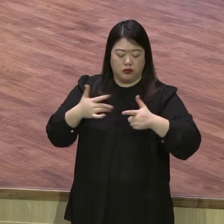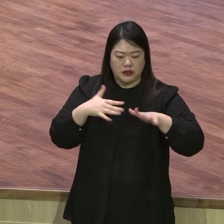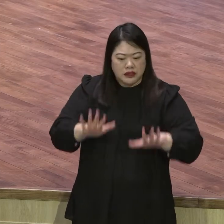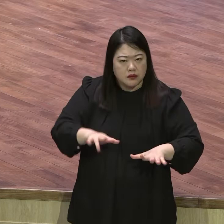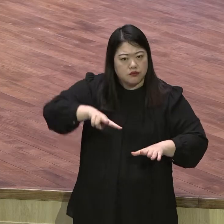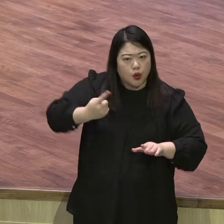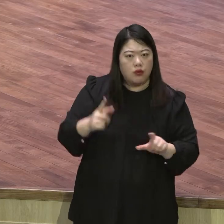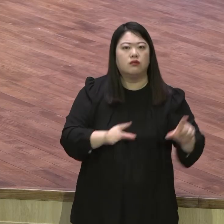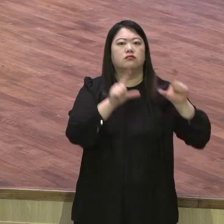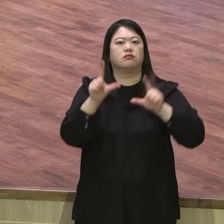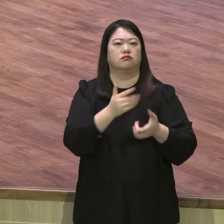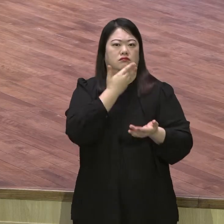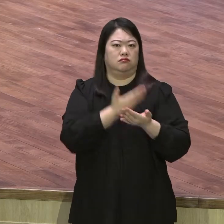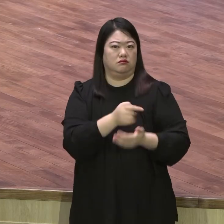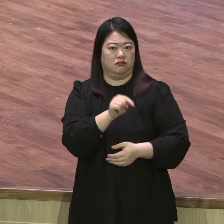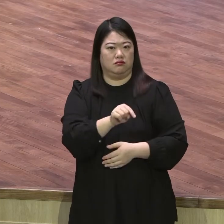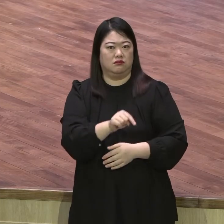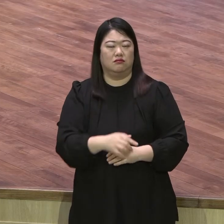삶을 사는 것이.